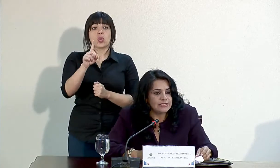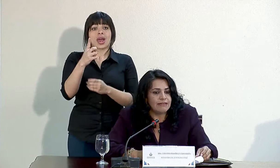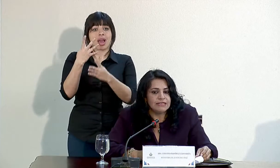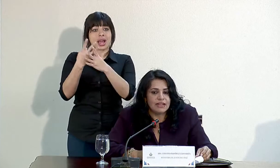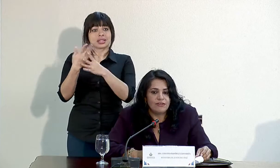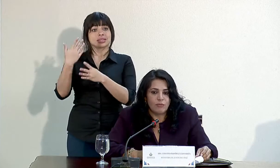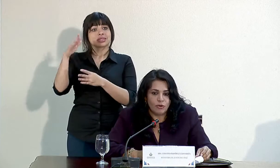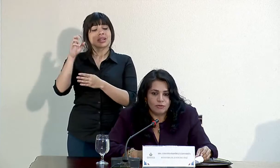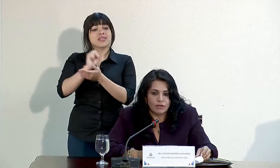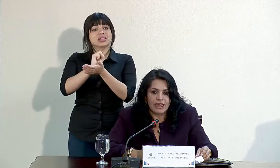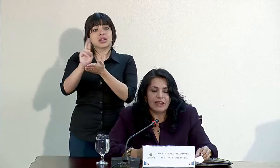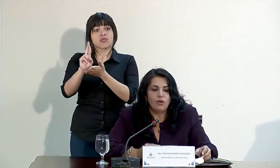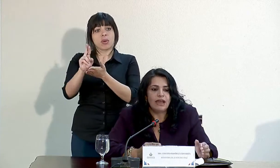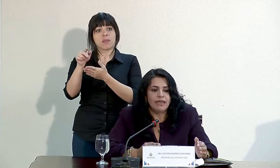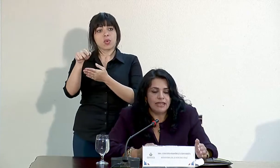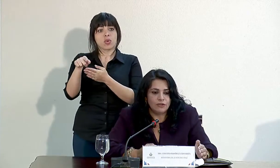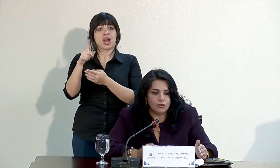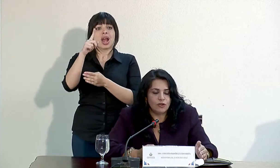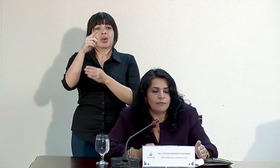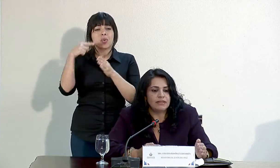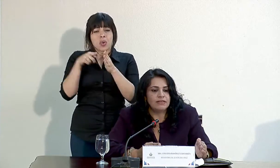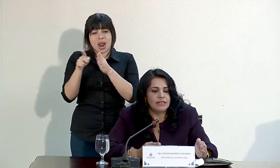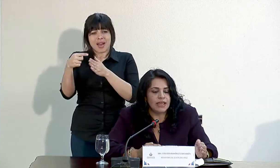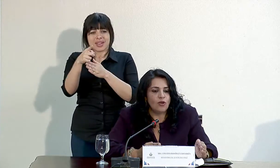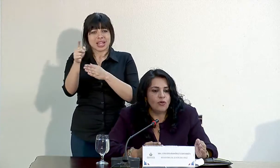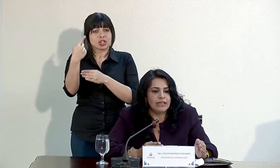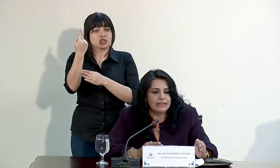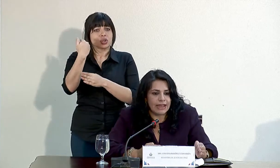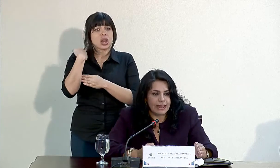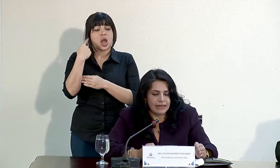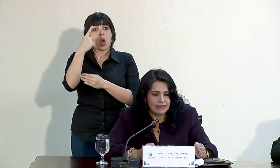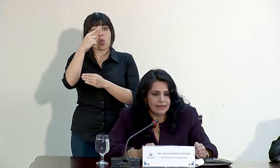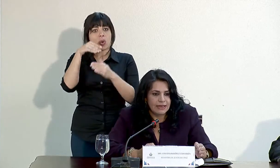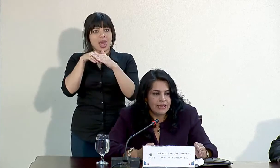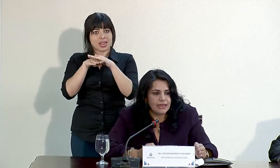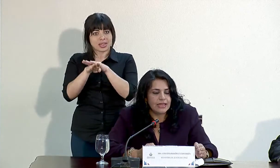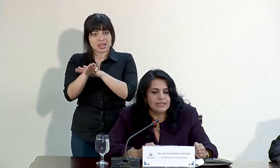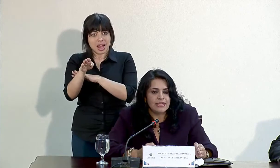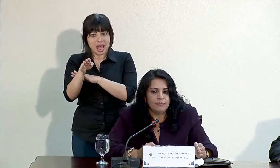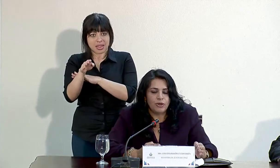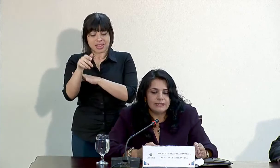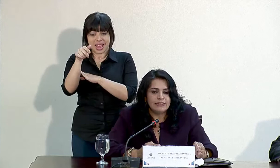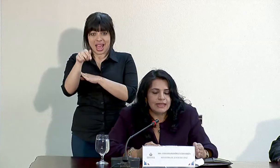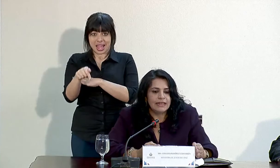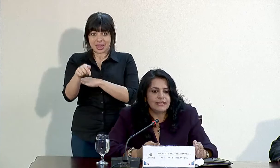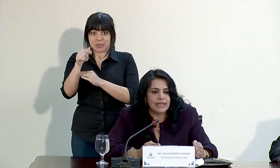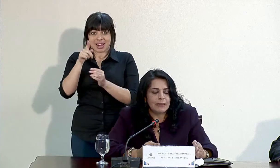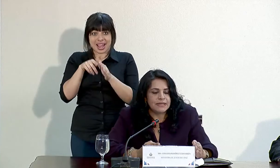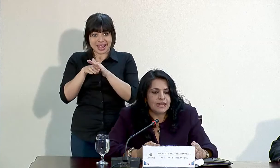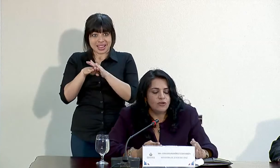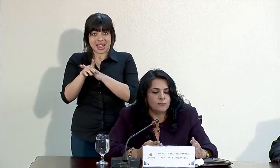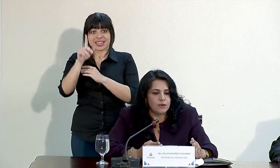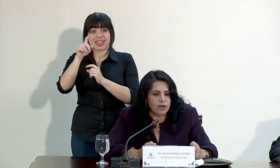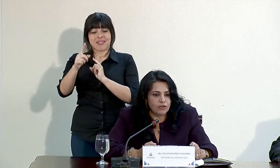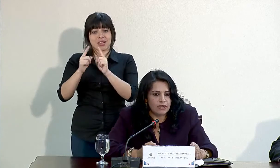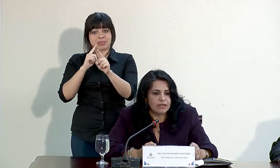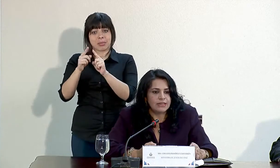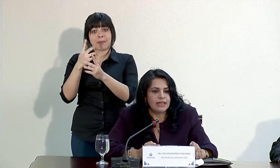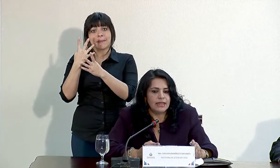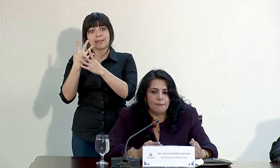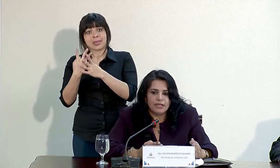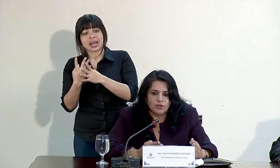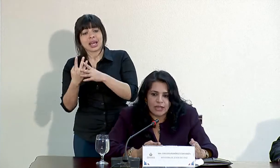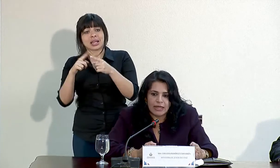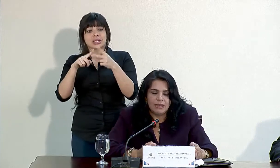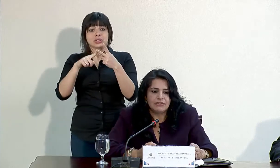prisión que estaba en San Ramón, que era un laberinto, solamente tenía una entrada y allí por esa entrada tenían que pasar los privados de